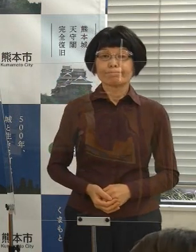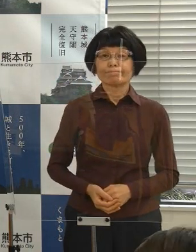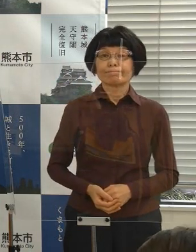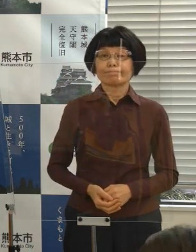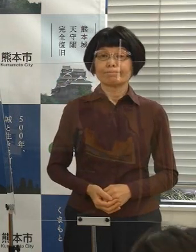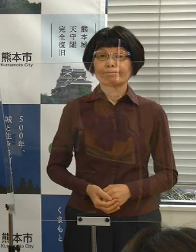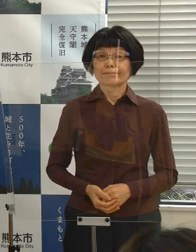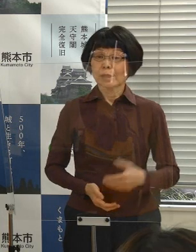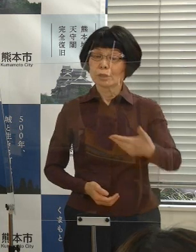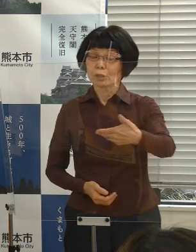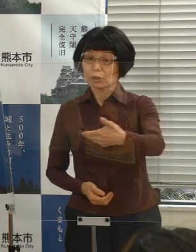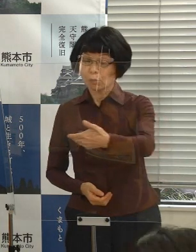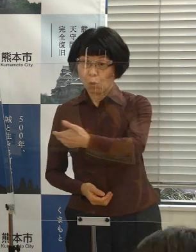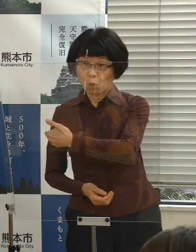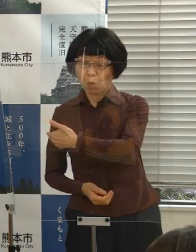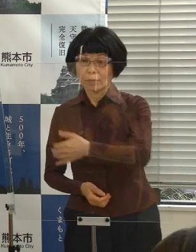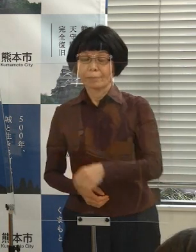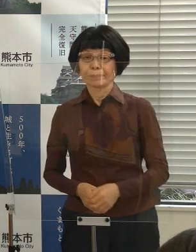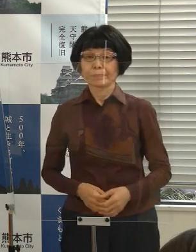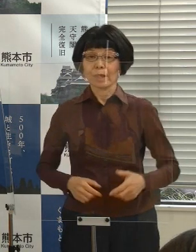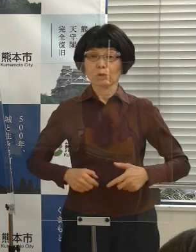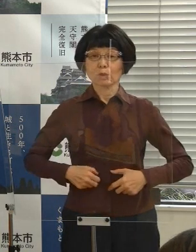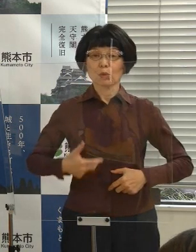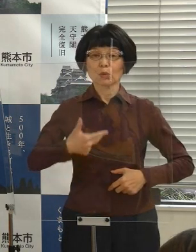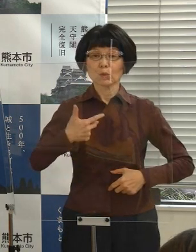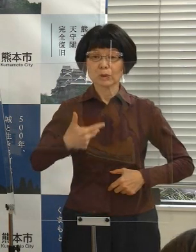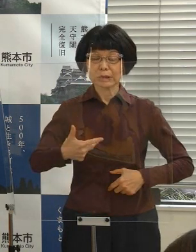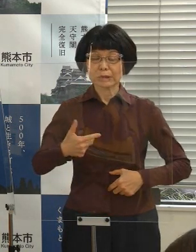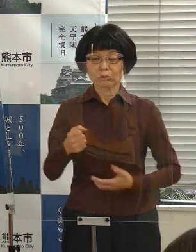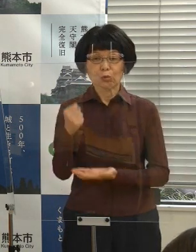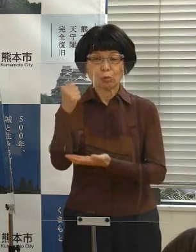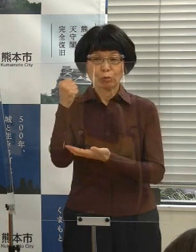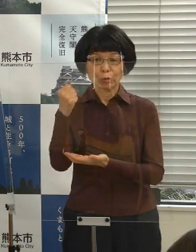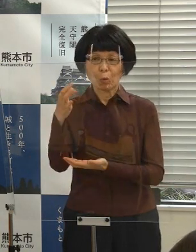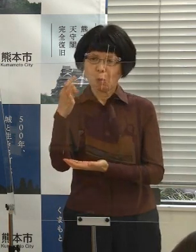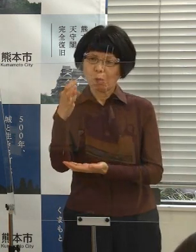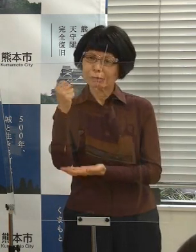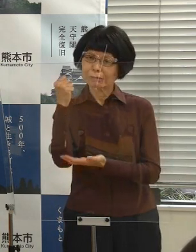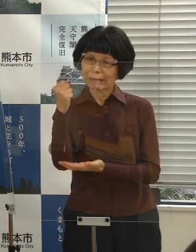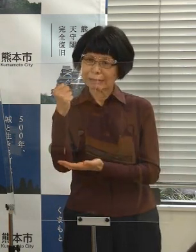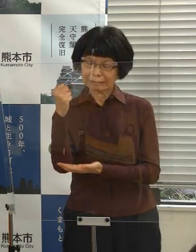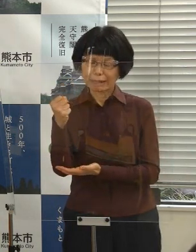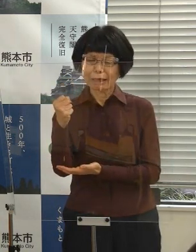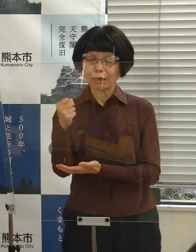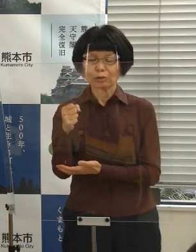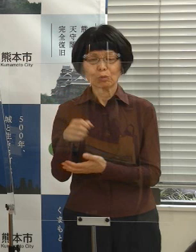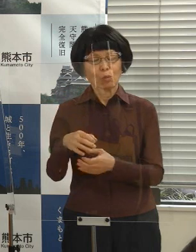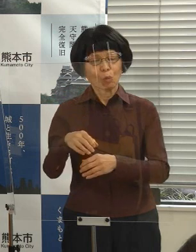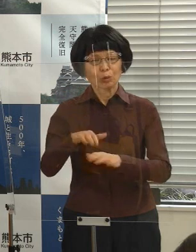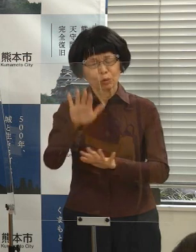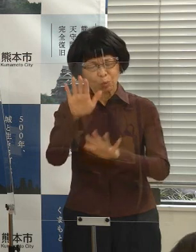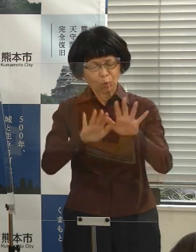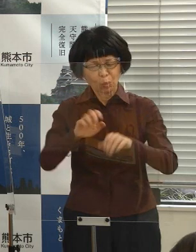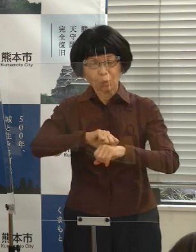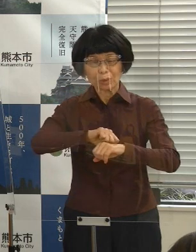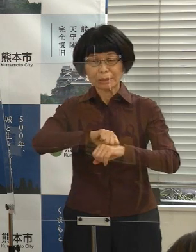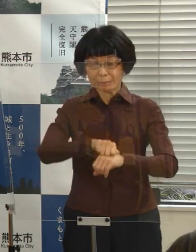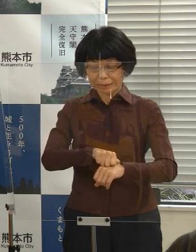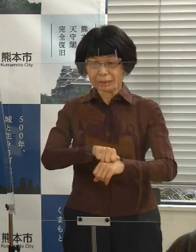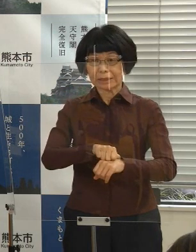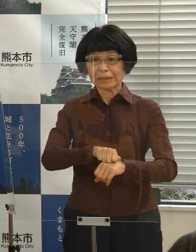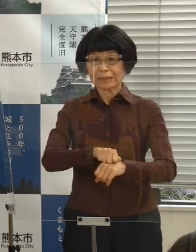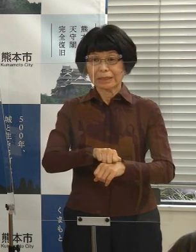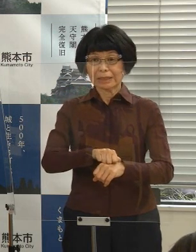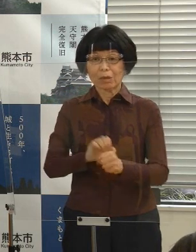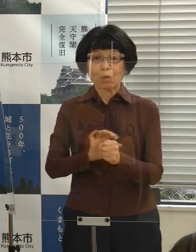市の財政状況というのも非常にですね、このコロナ対応も含めて厳しい中で、今市長がおっしゃったその、市民の足、利便